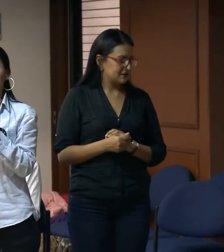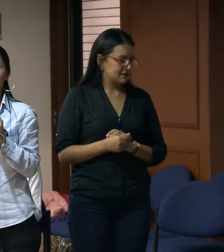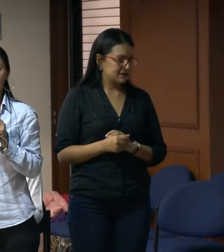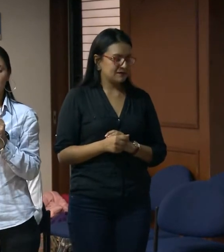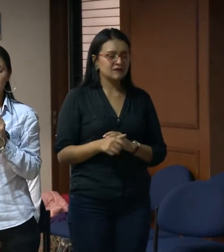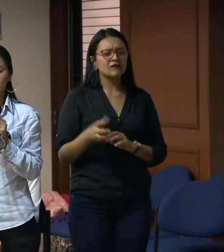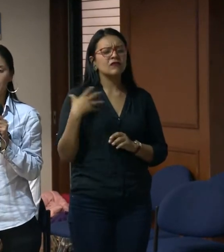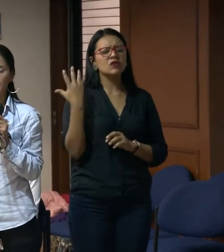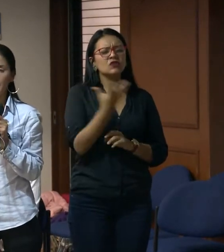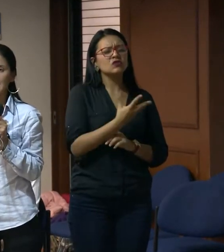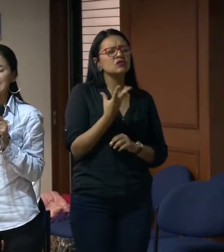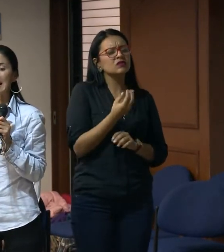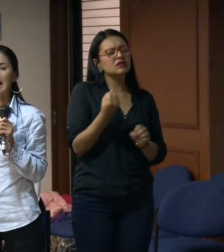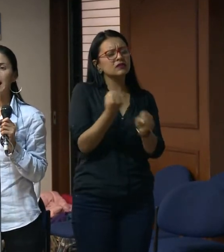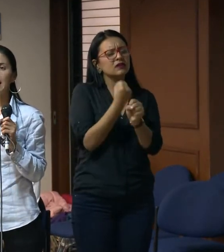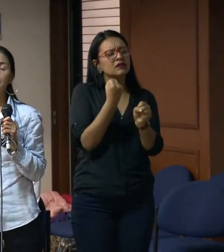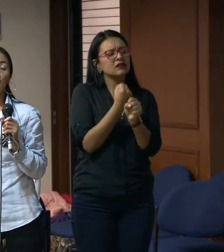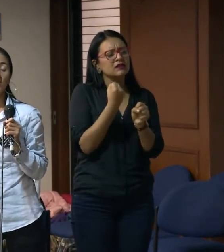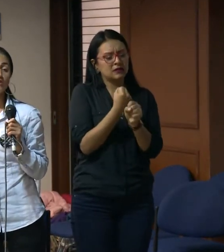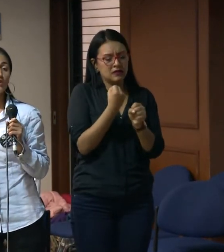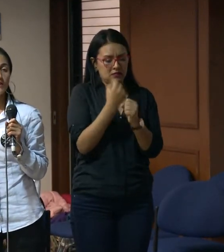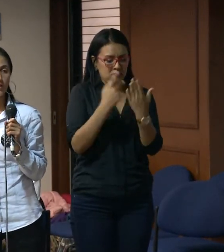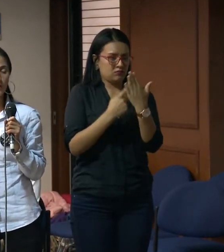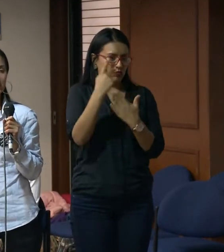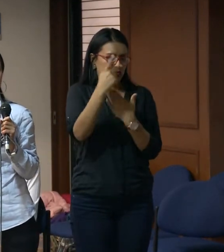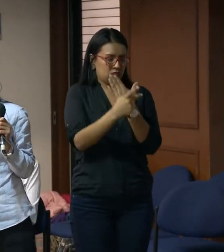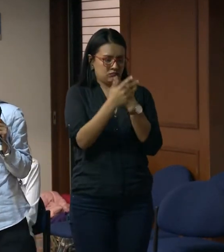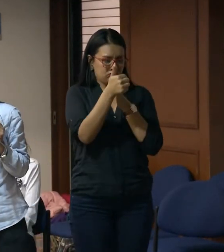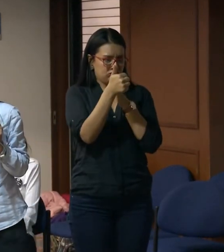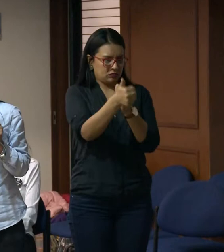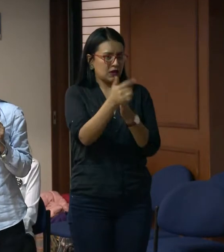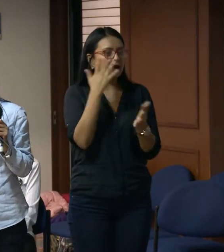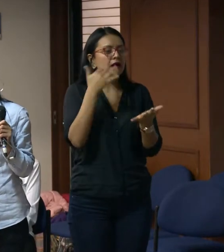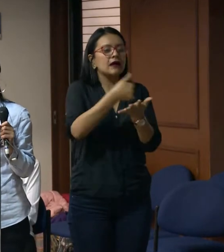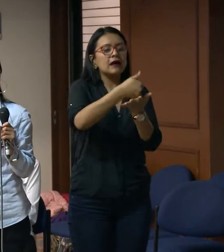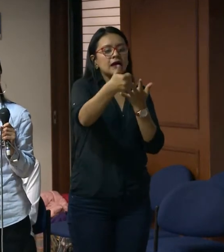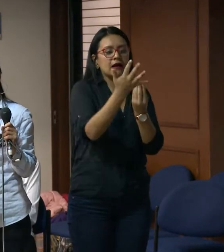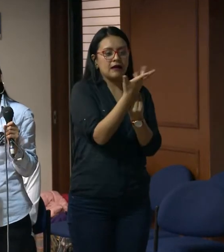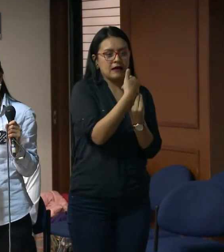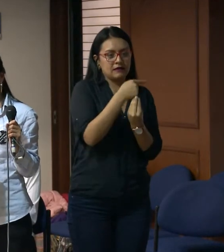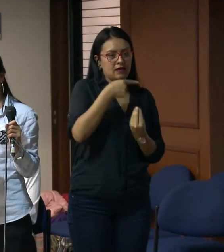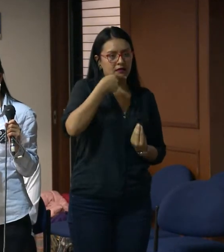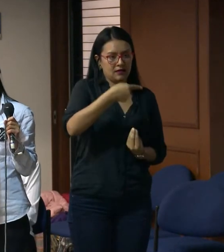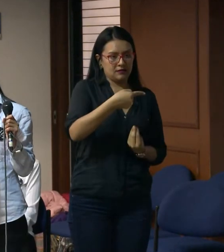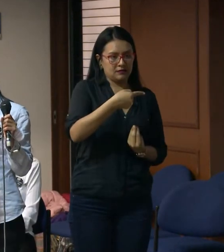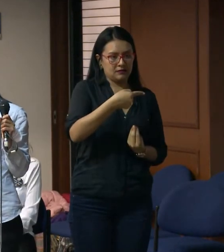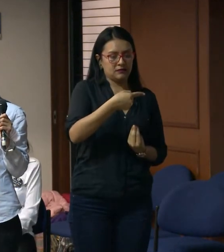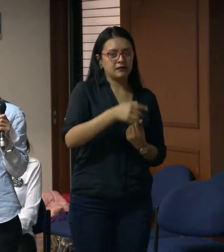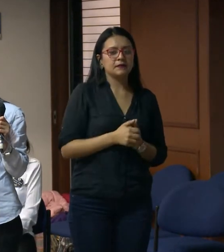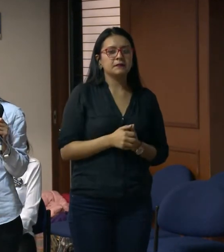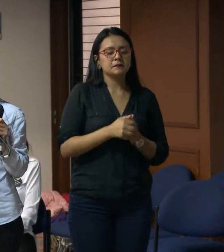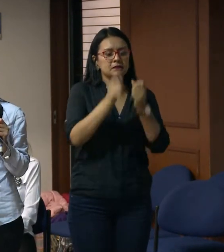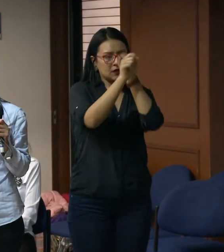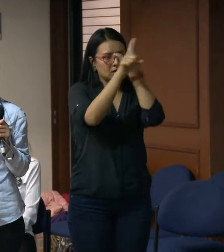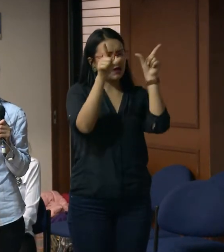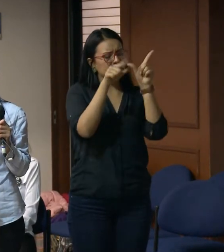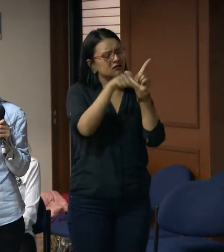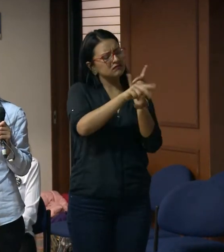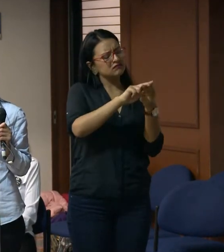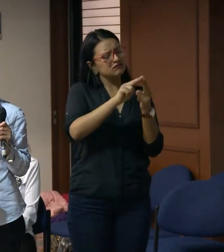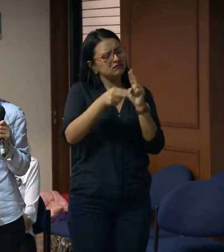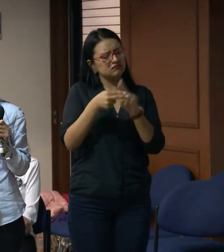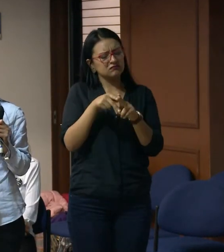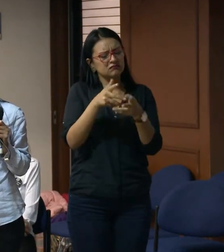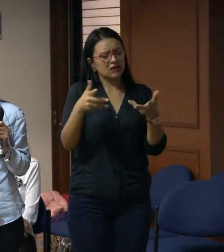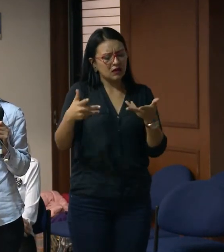Nosotros trabajamos el proyecto se orientó desde la línea de artes y lenguajes que busca a partir